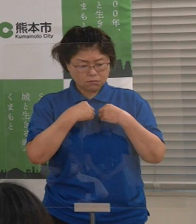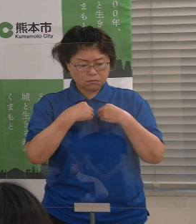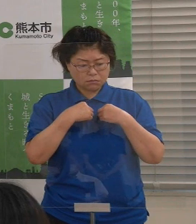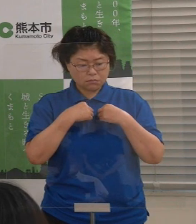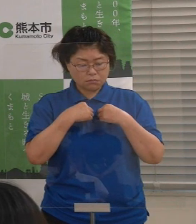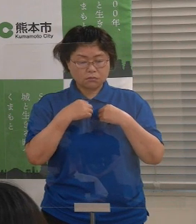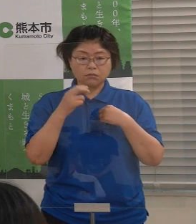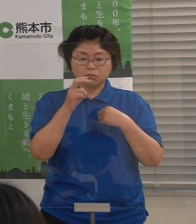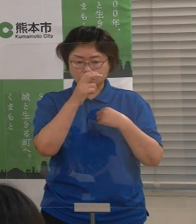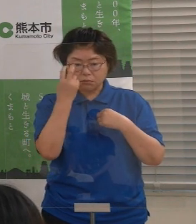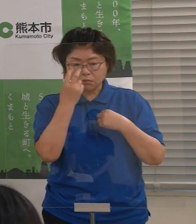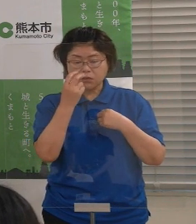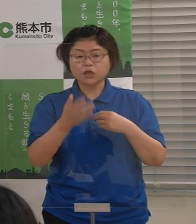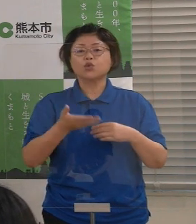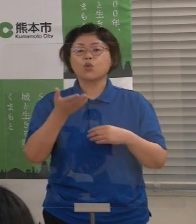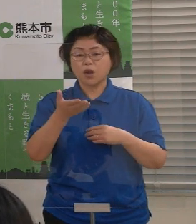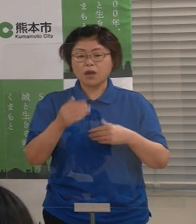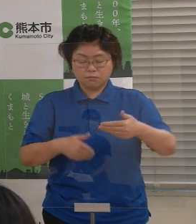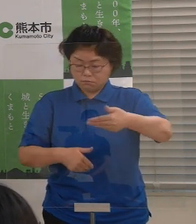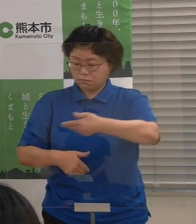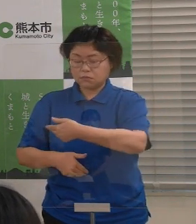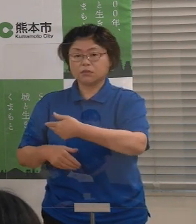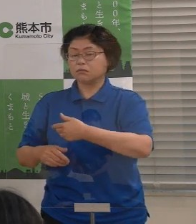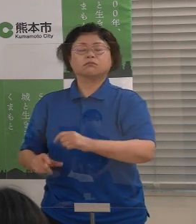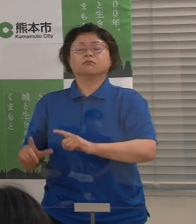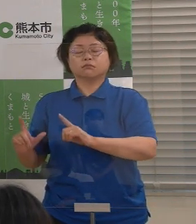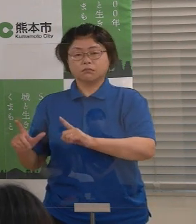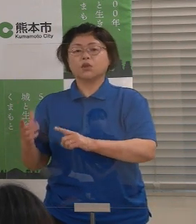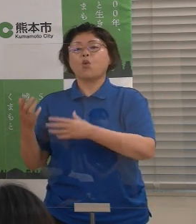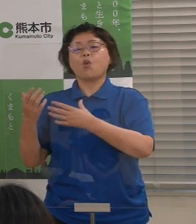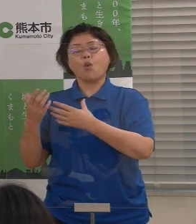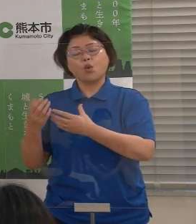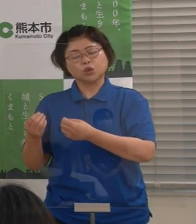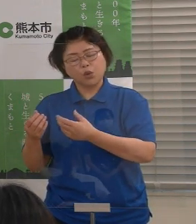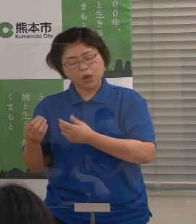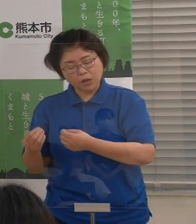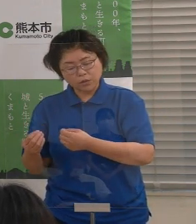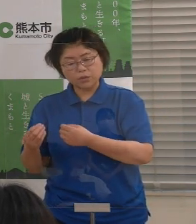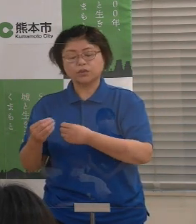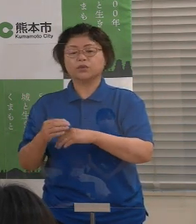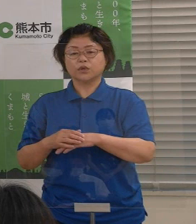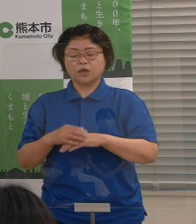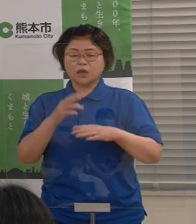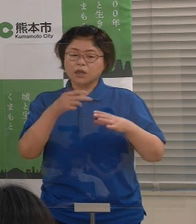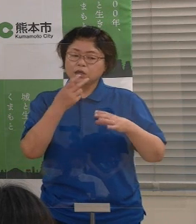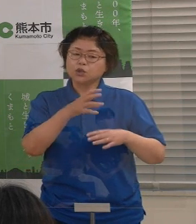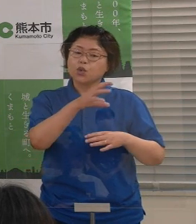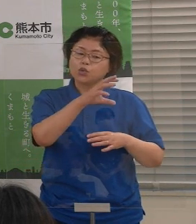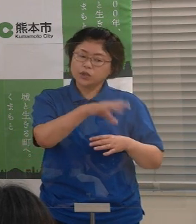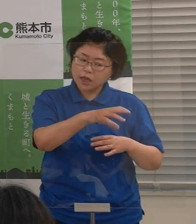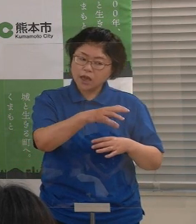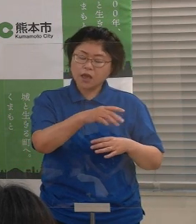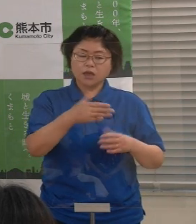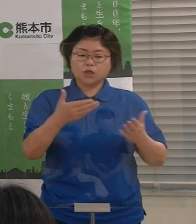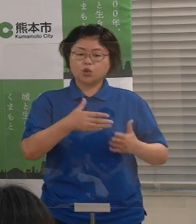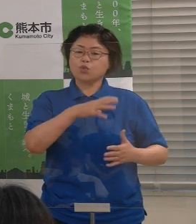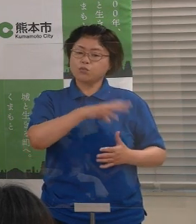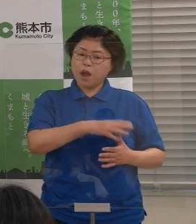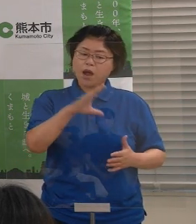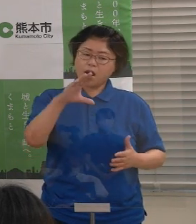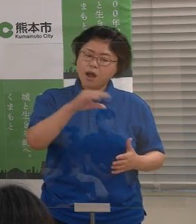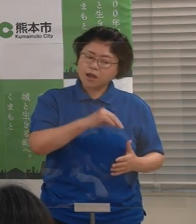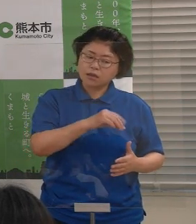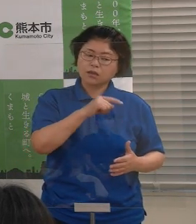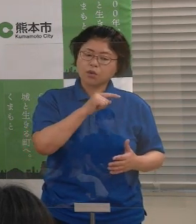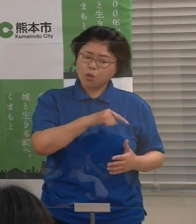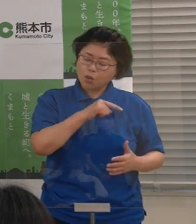おそらくこの行動履歴等を見ますと、飲食店もしくは駐屯地内